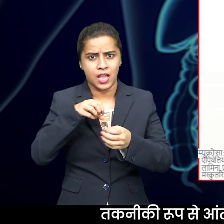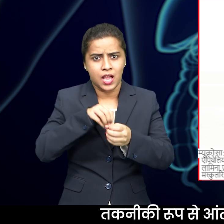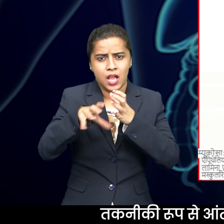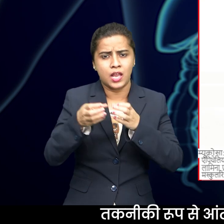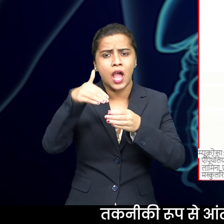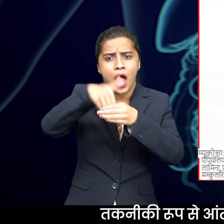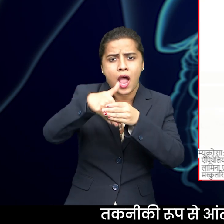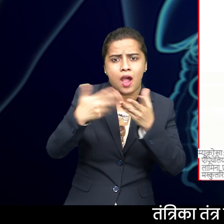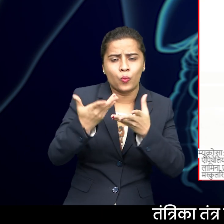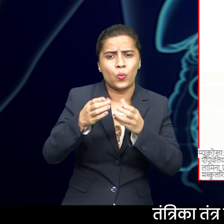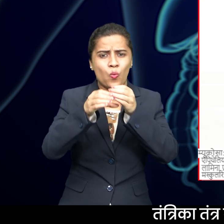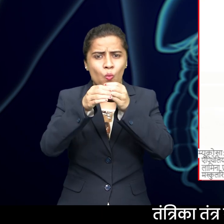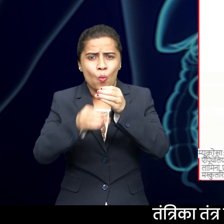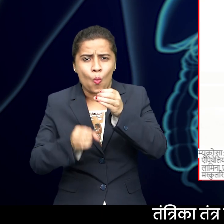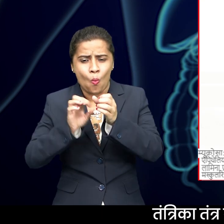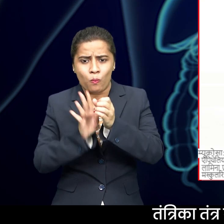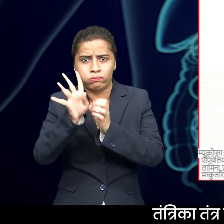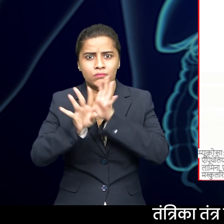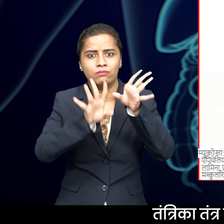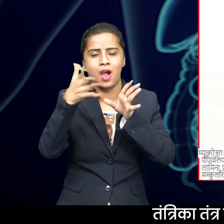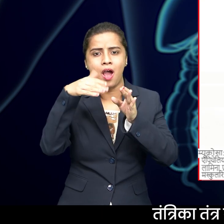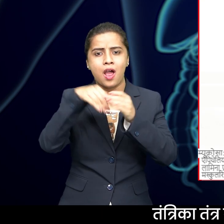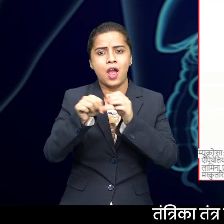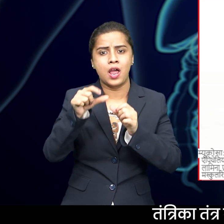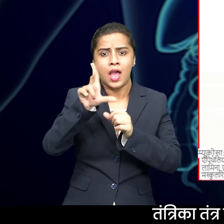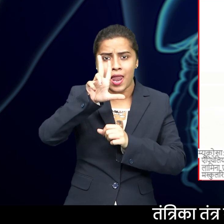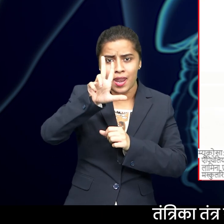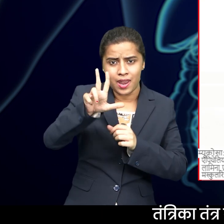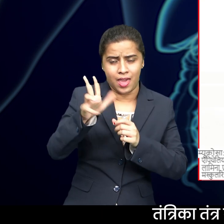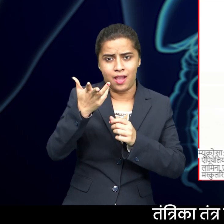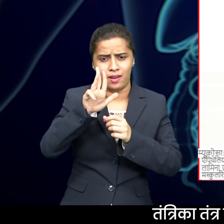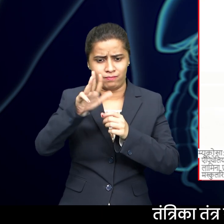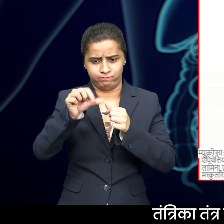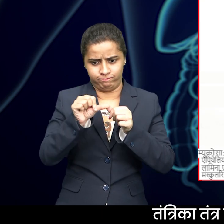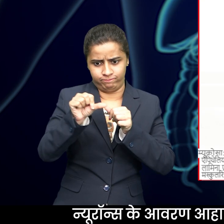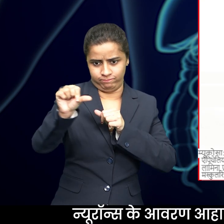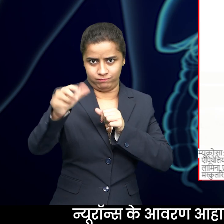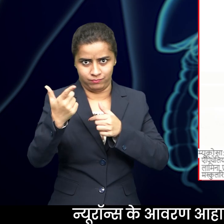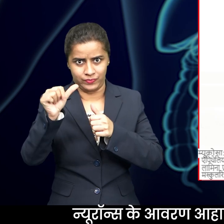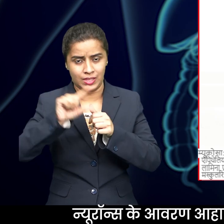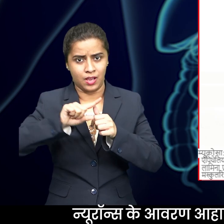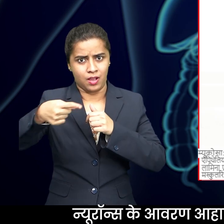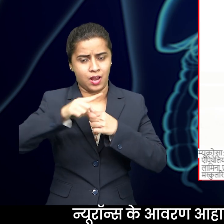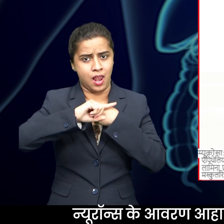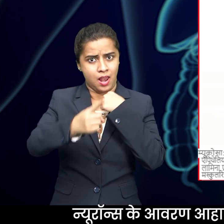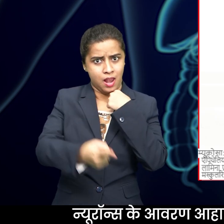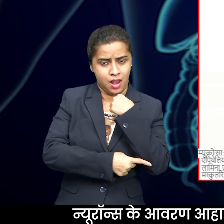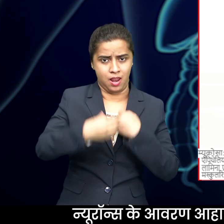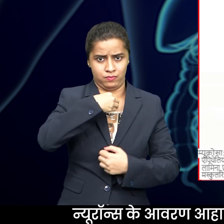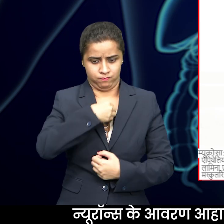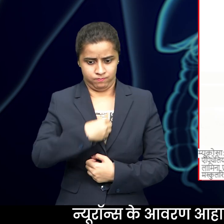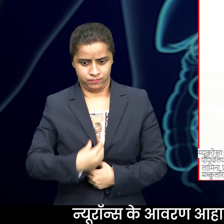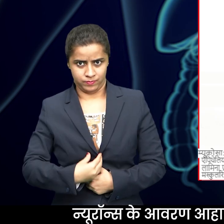को आंतों का तंत्रिका तंत्र के रूप में जाना जाता है। न्यूरॉन्स के